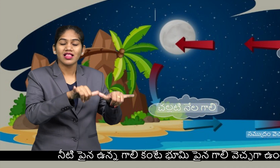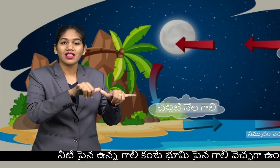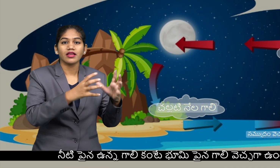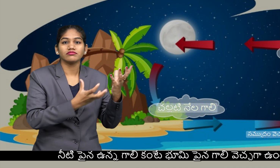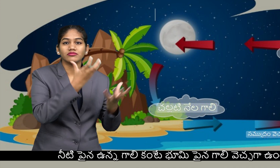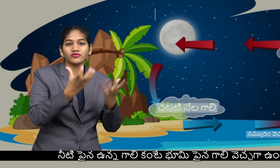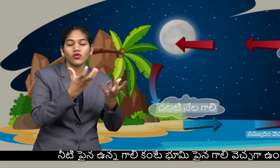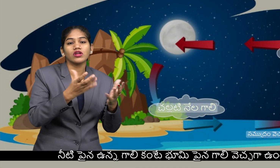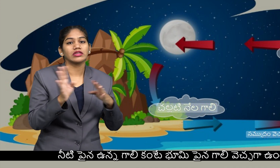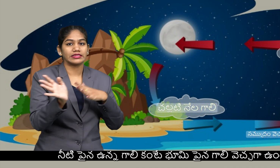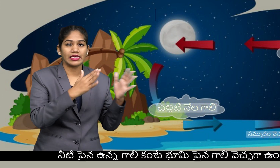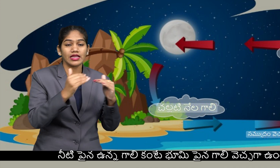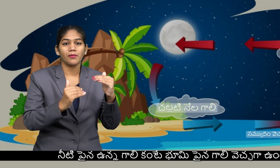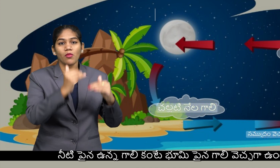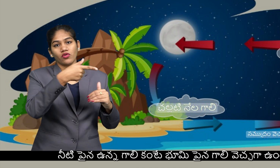ఉంటుంది.